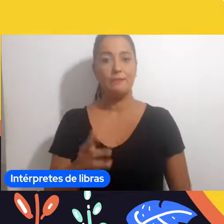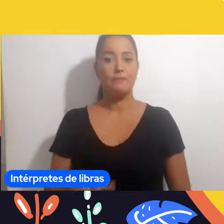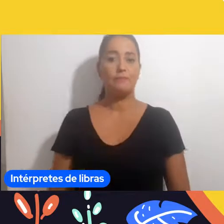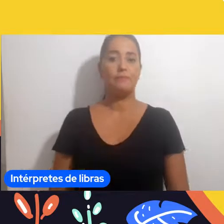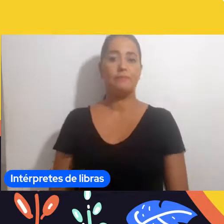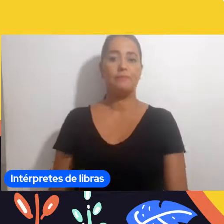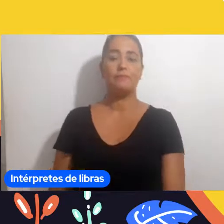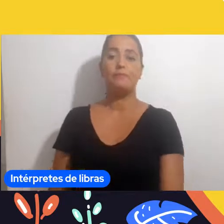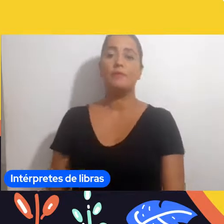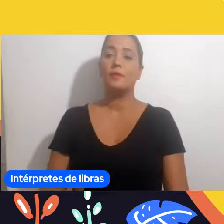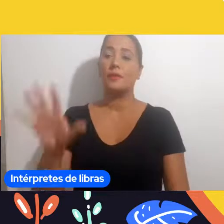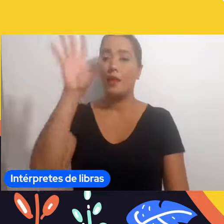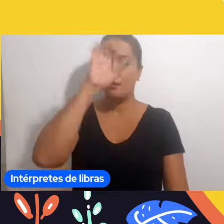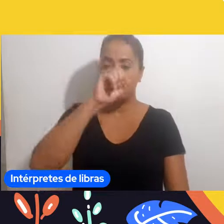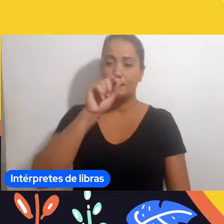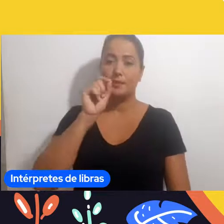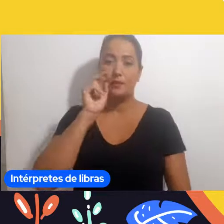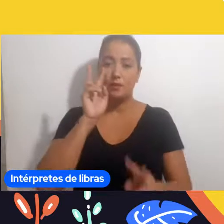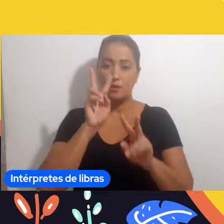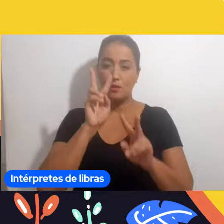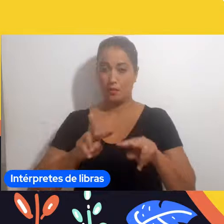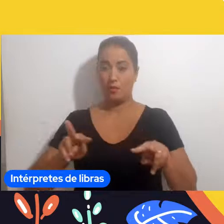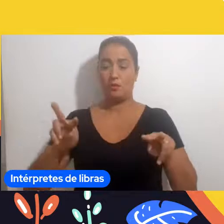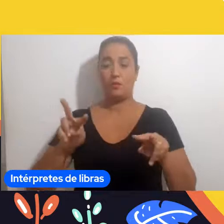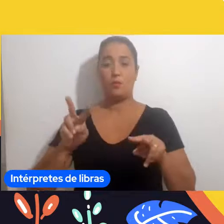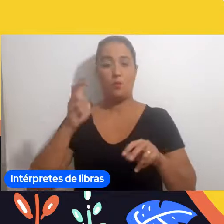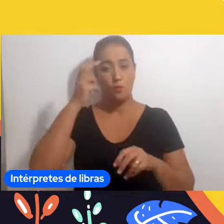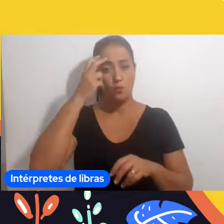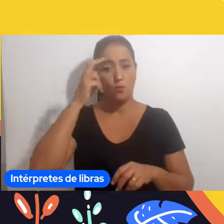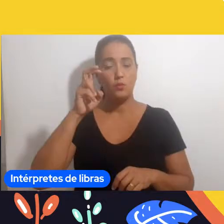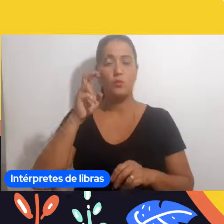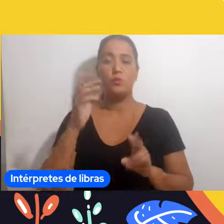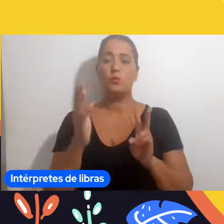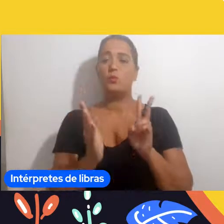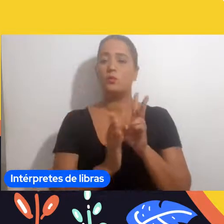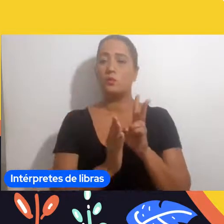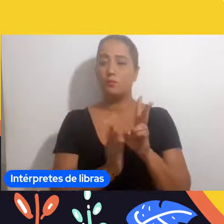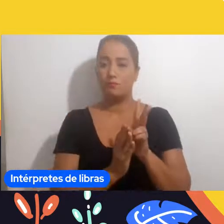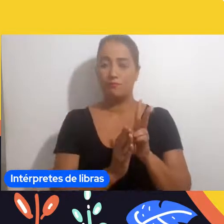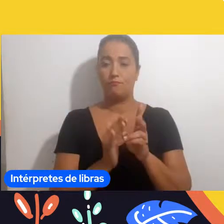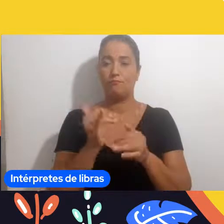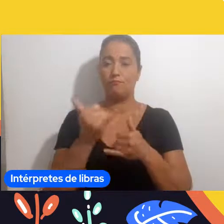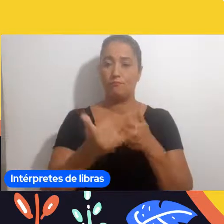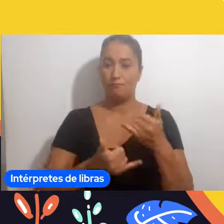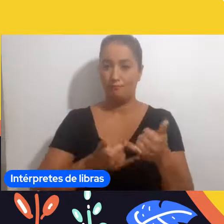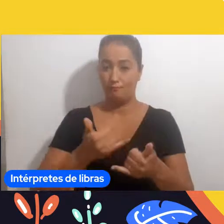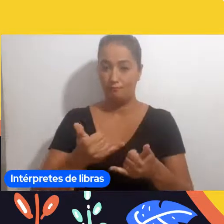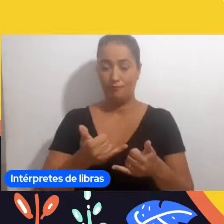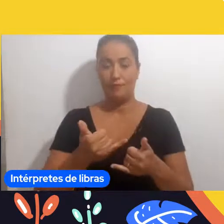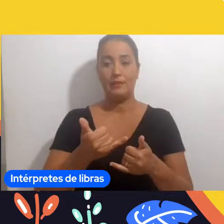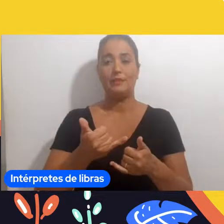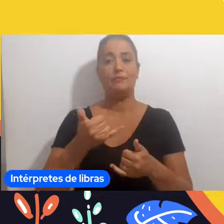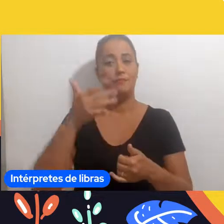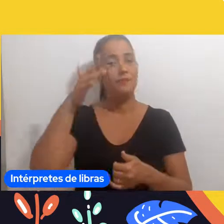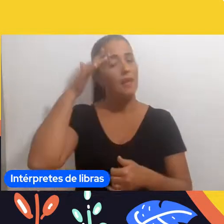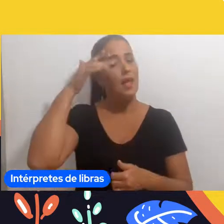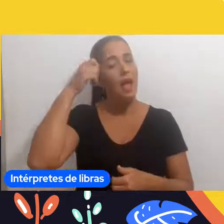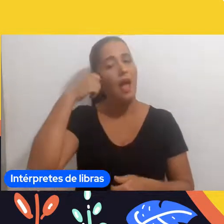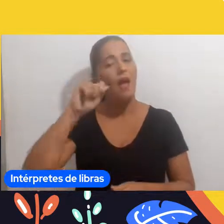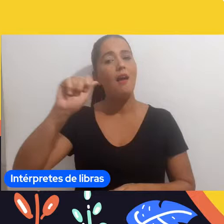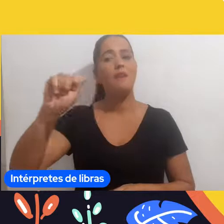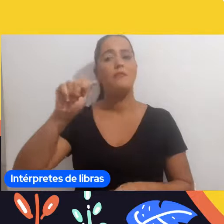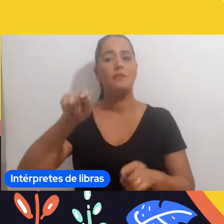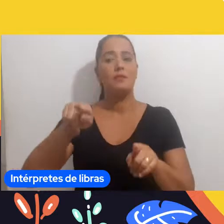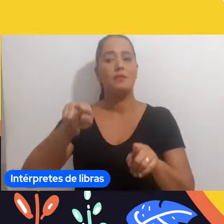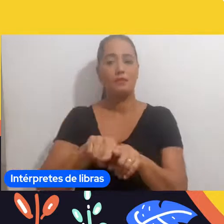olhar para a cultura indígena, a cultura e as brincadeiras africanas, perceber as cantigas e